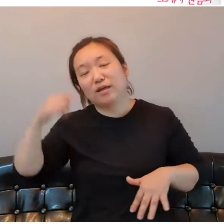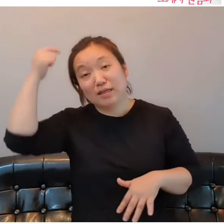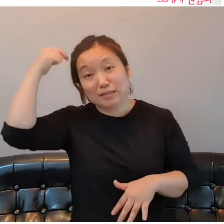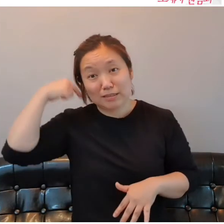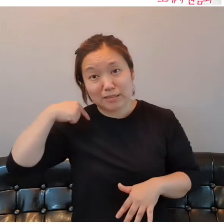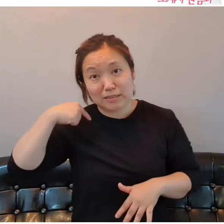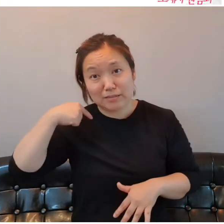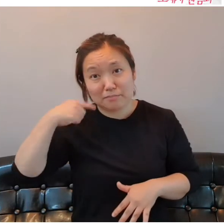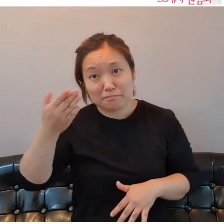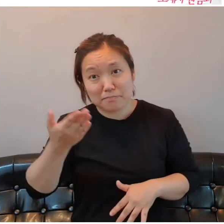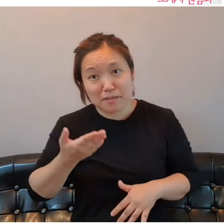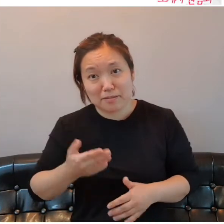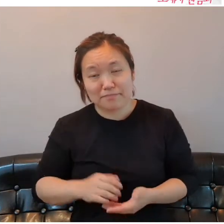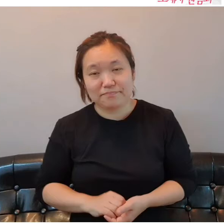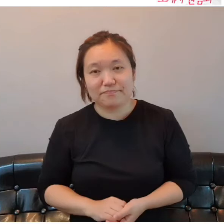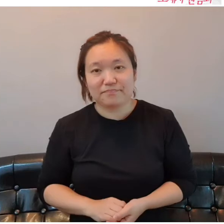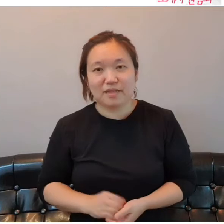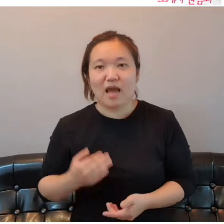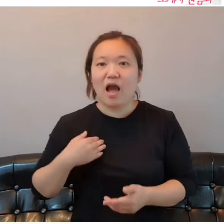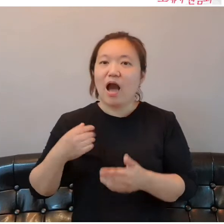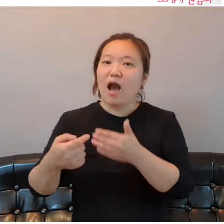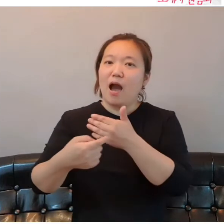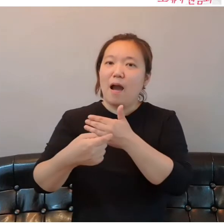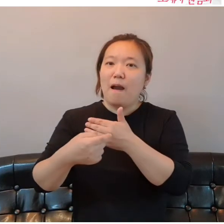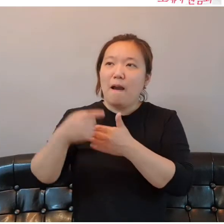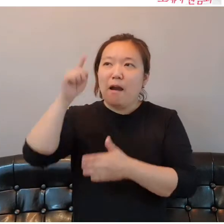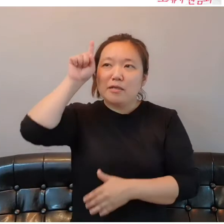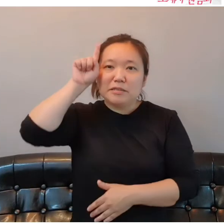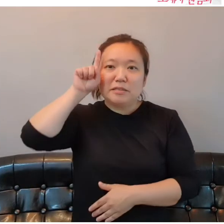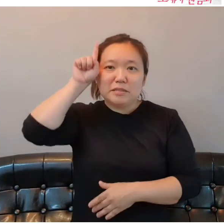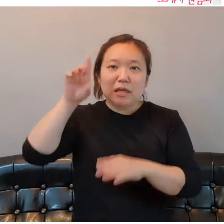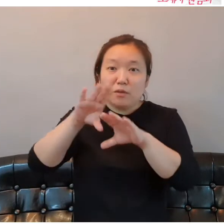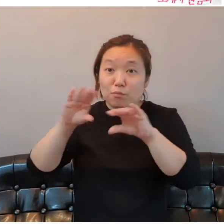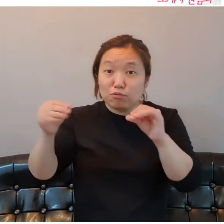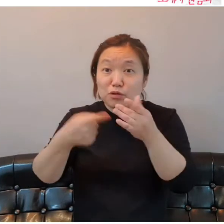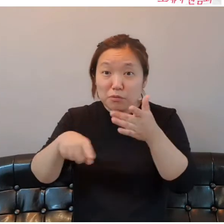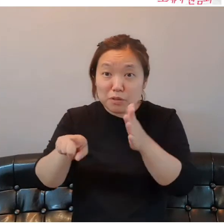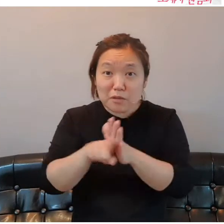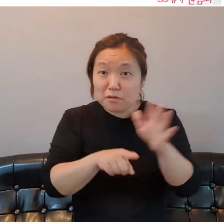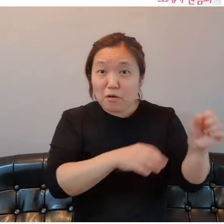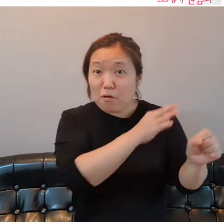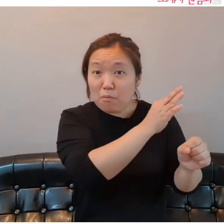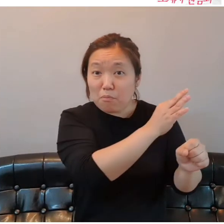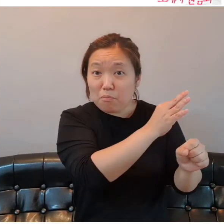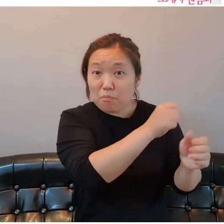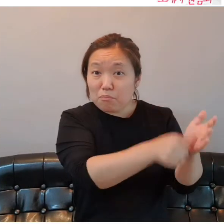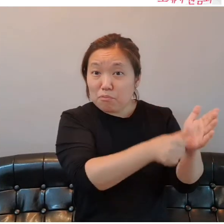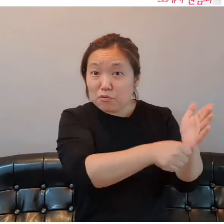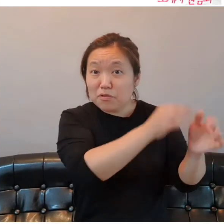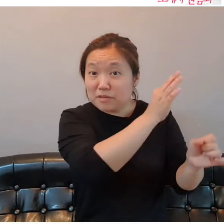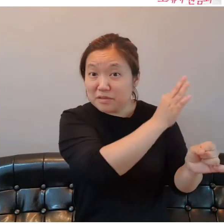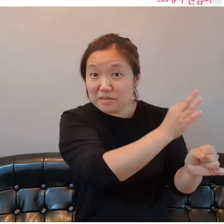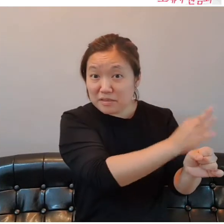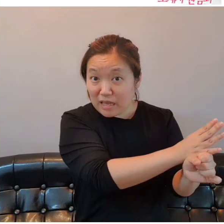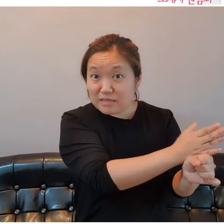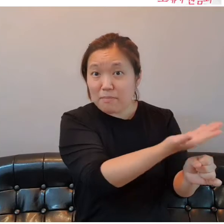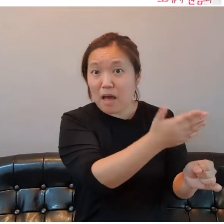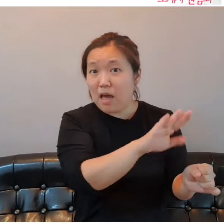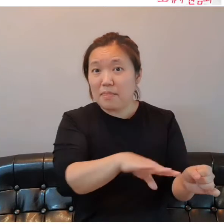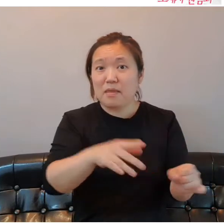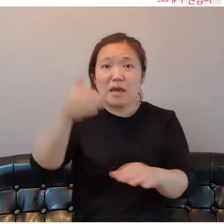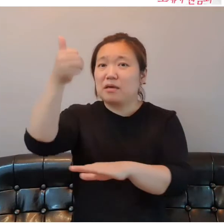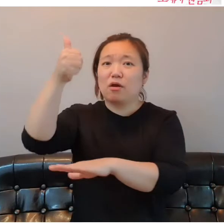마음의 고됨을 보생받고자 물건 사들이지만 그 기쁨은 잠깐이고 스트레스는 후회와 함께 더